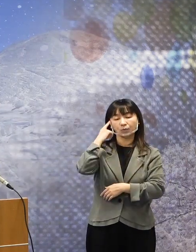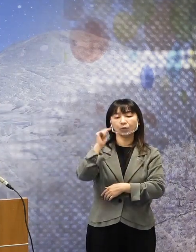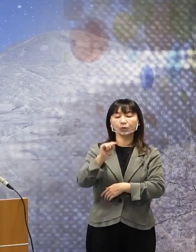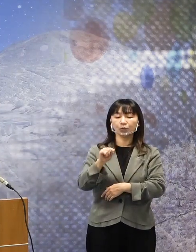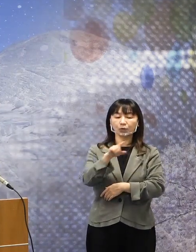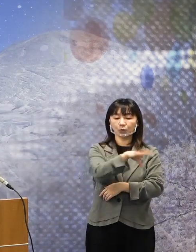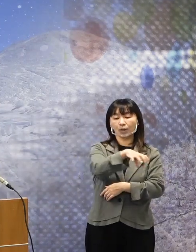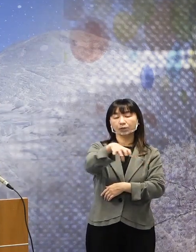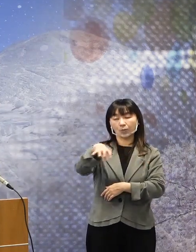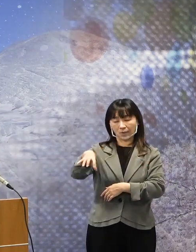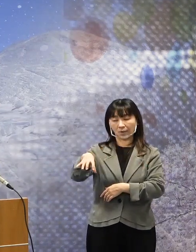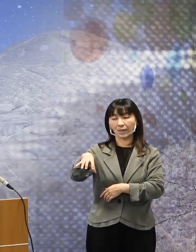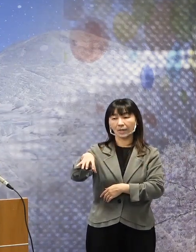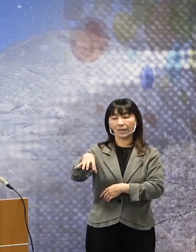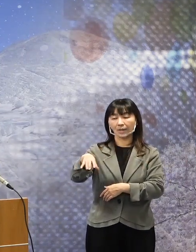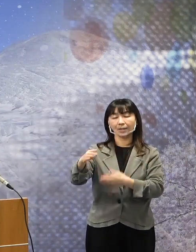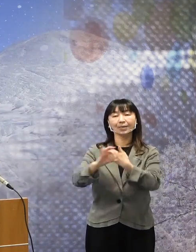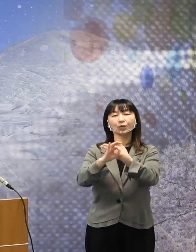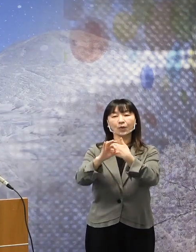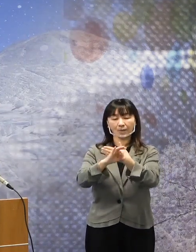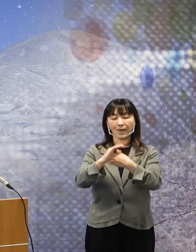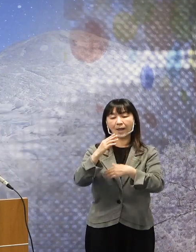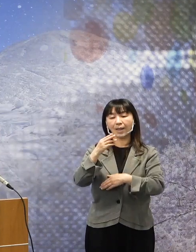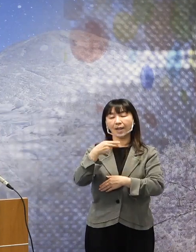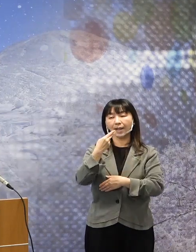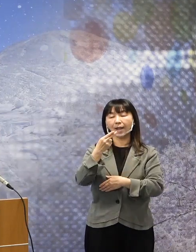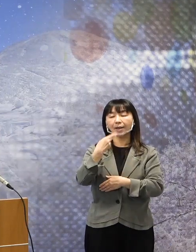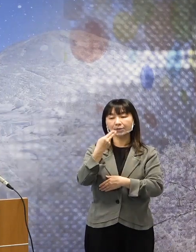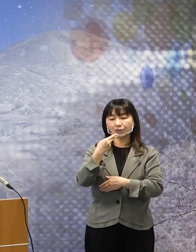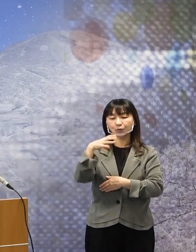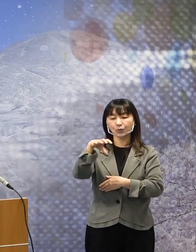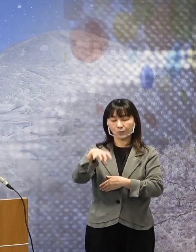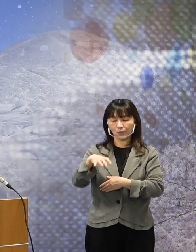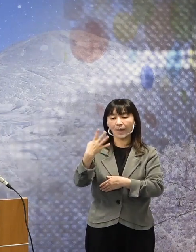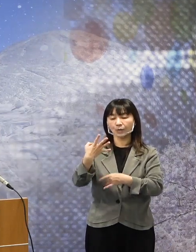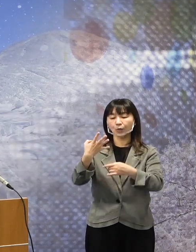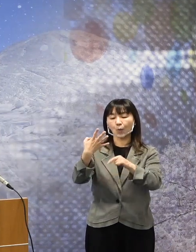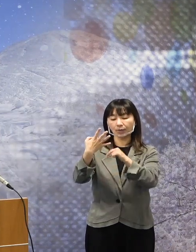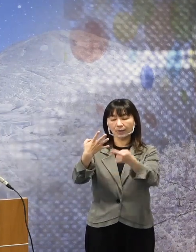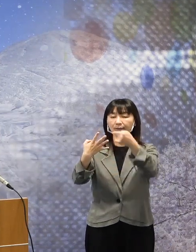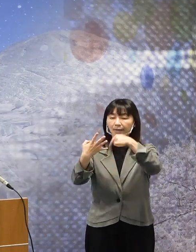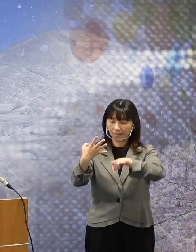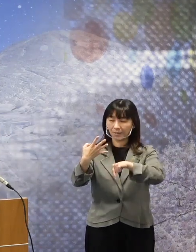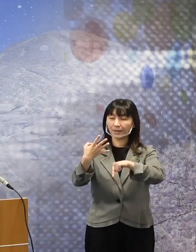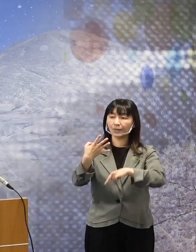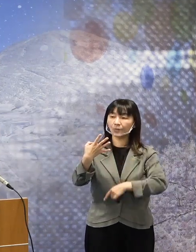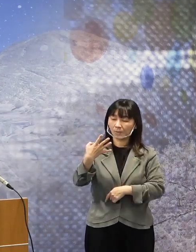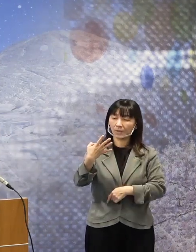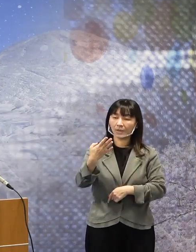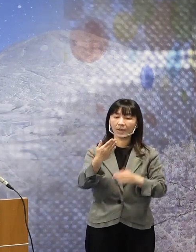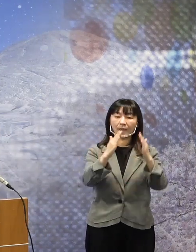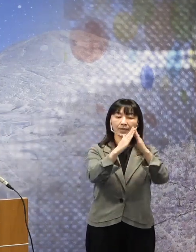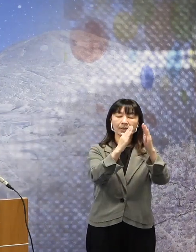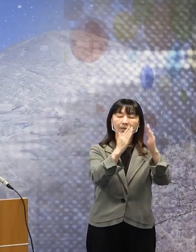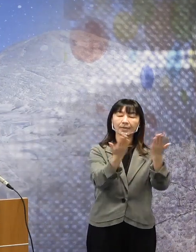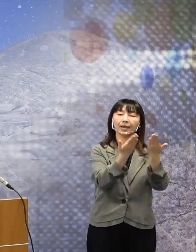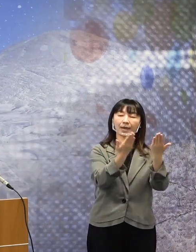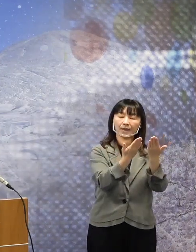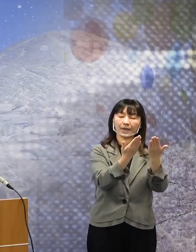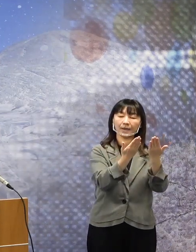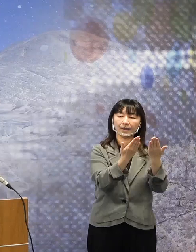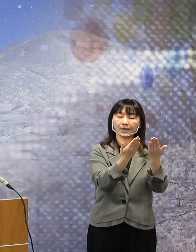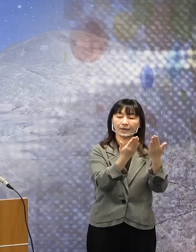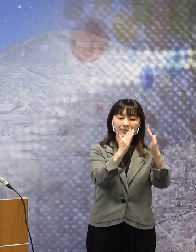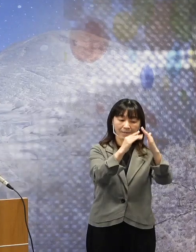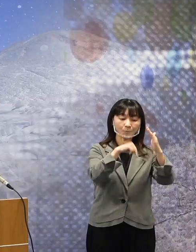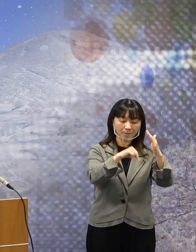度で例えば4人以下に会食をするとか、テレワークをできるだけ使うとか、それぞれのタイミングであったと思いますので、そのタイミングでそれぞれはあ